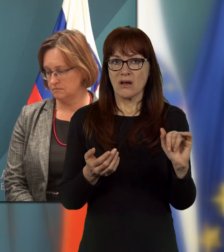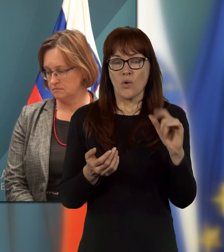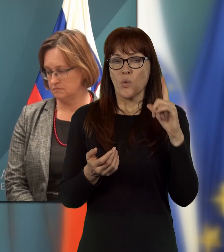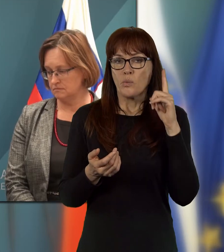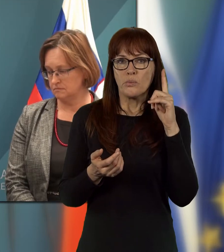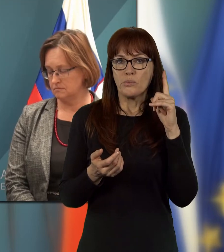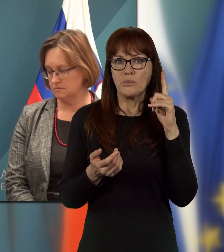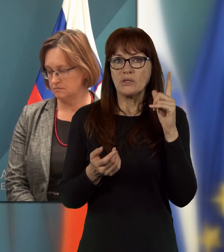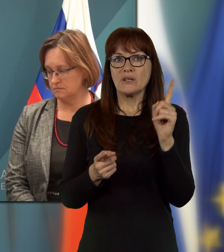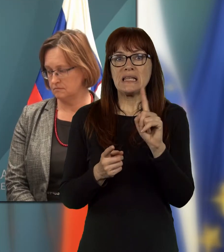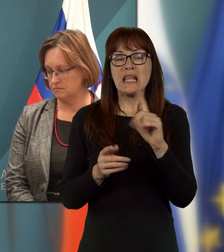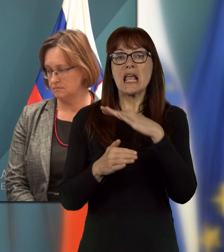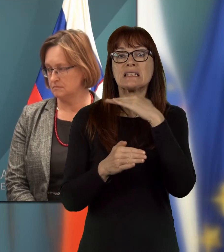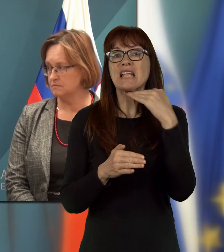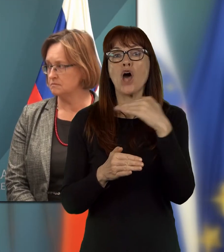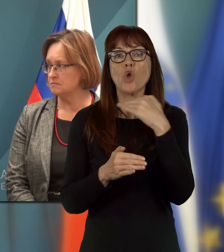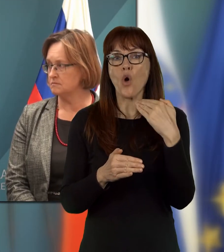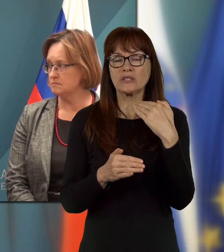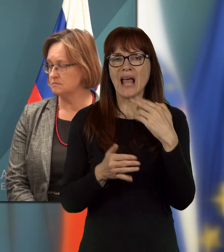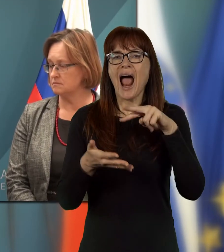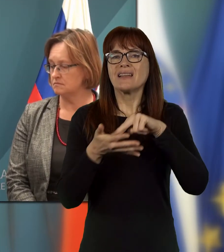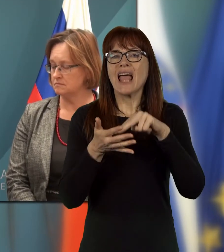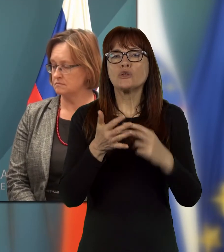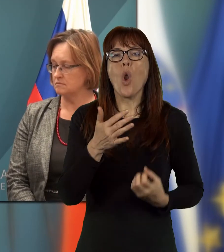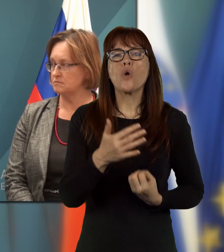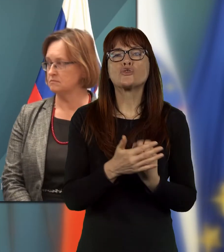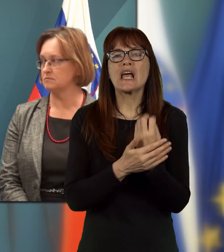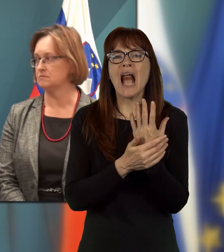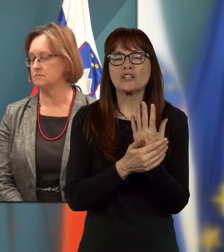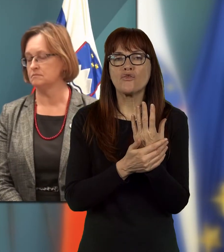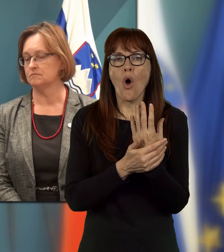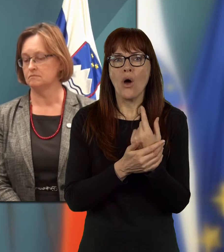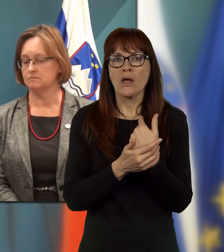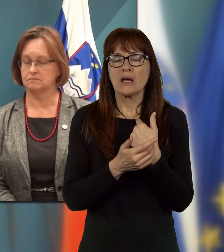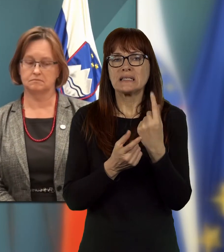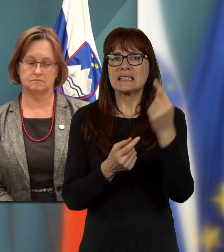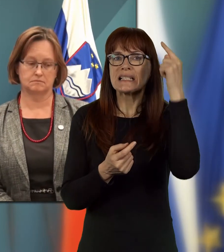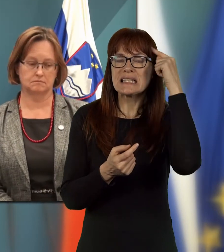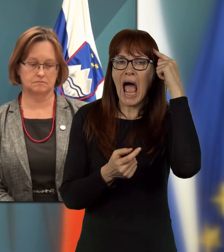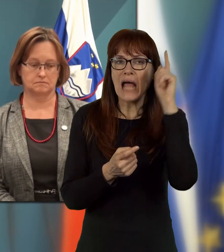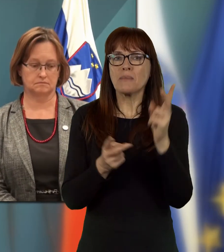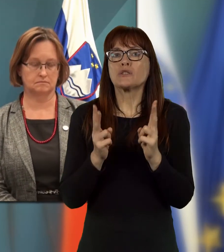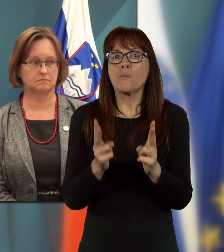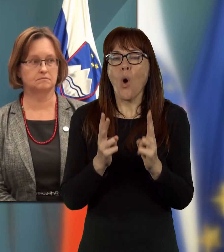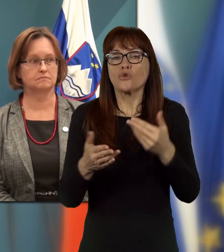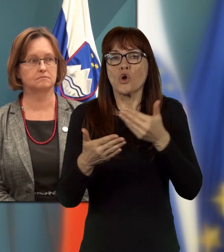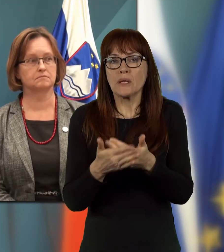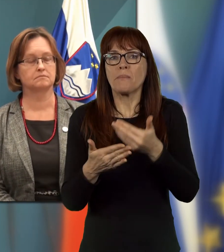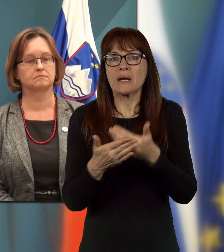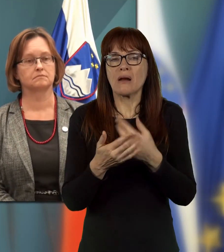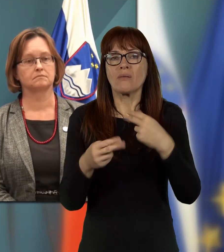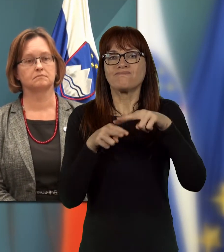v bistvu ni zadostna. Se pravi, tehnološki razvoj mi z znanjem in pa z